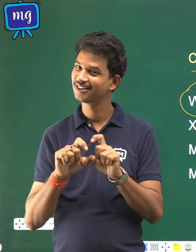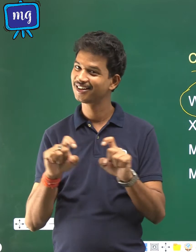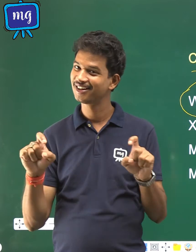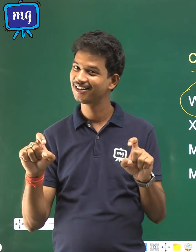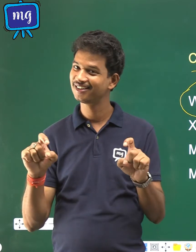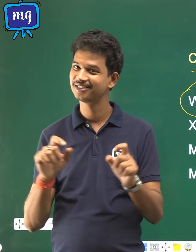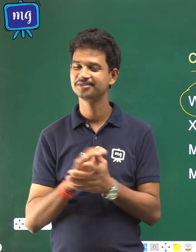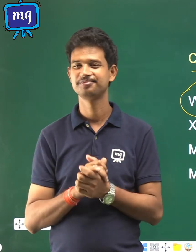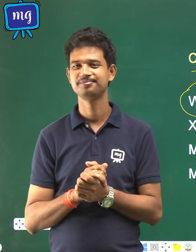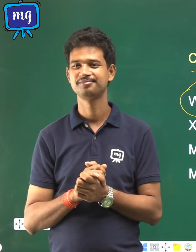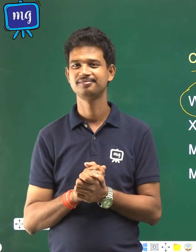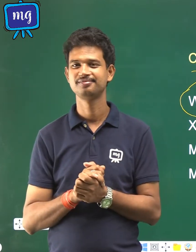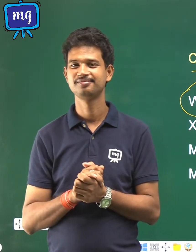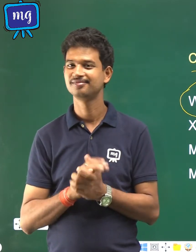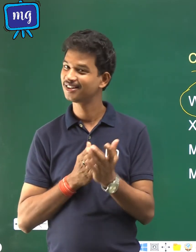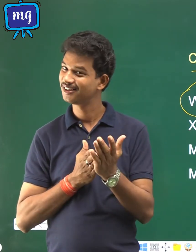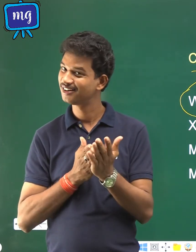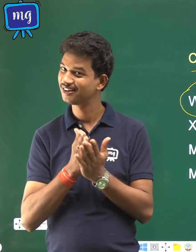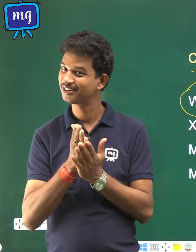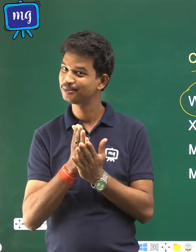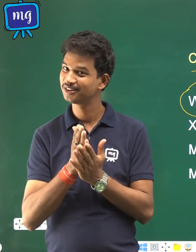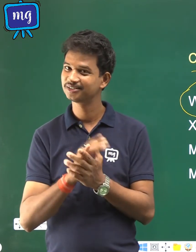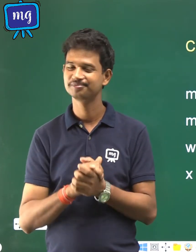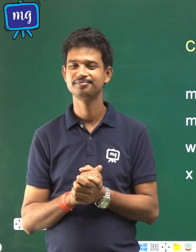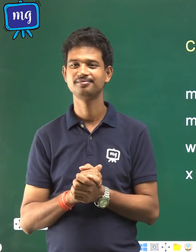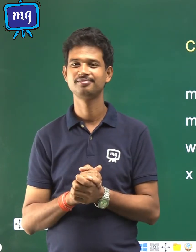क्लियर? आगे चलें।